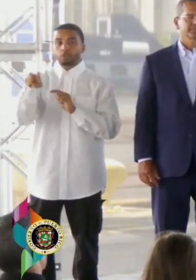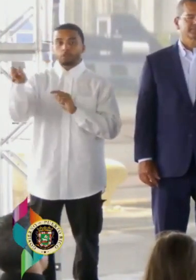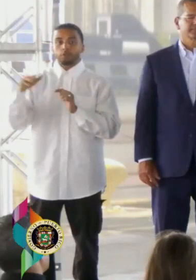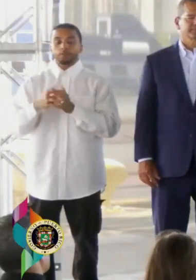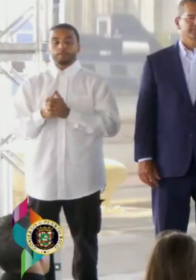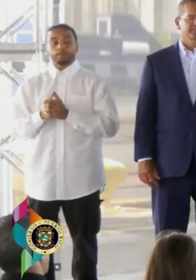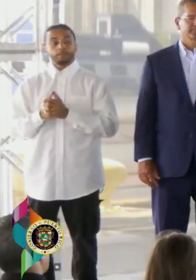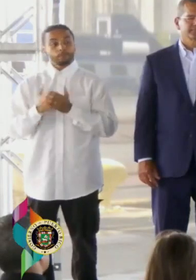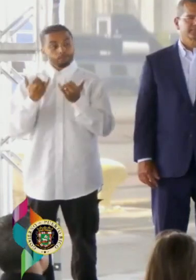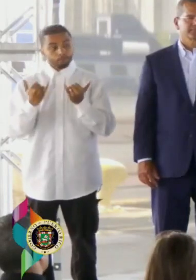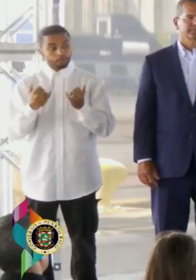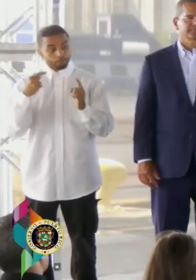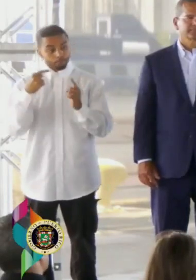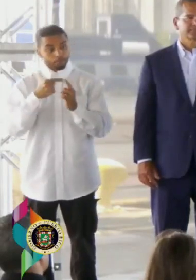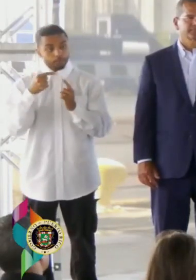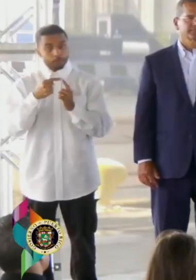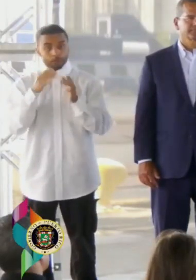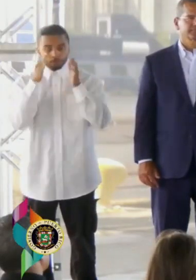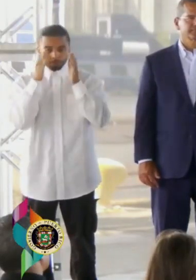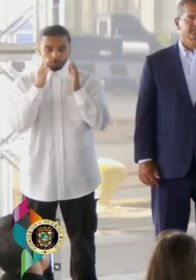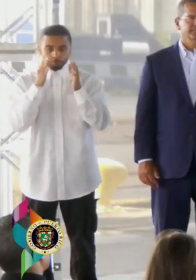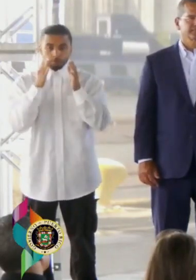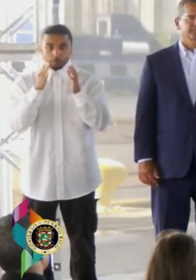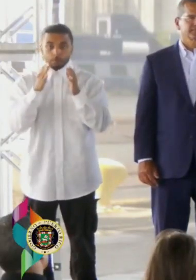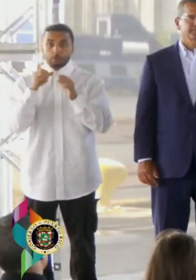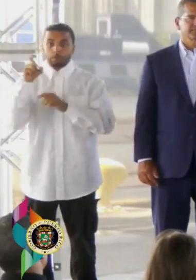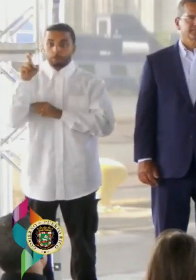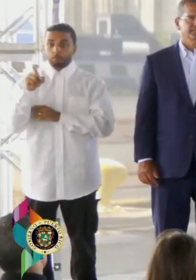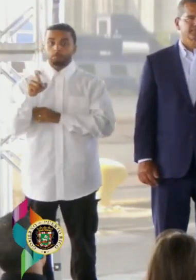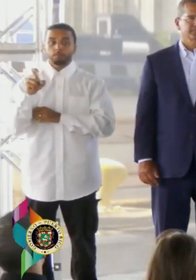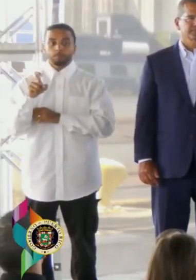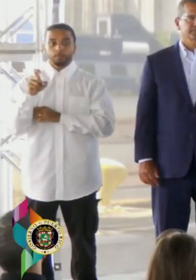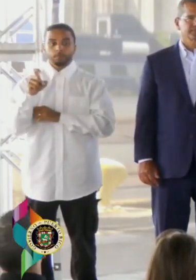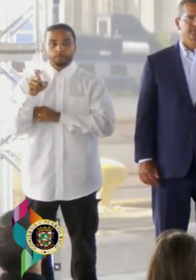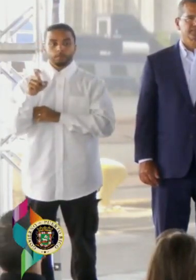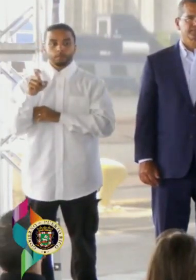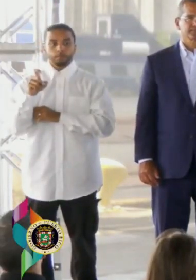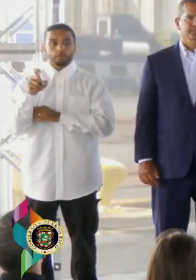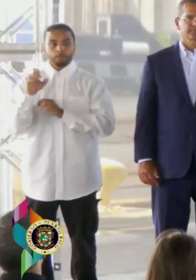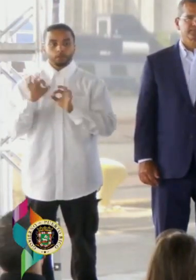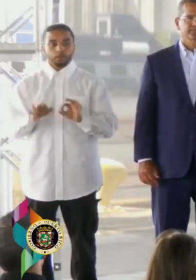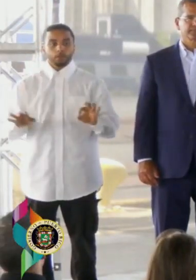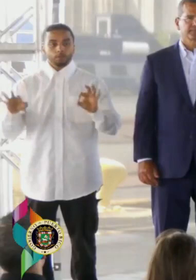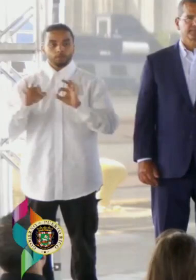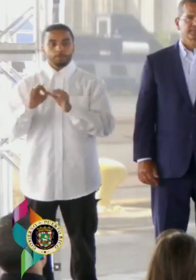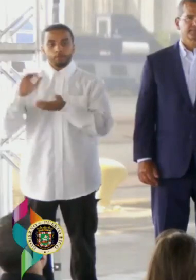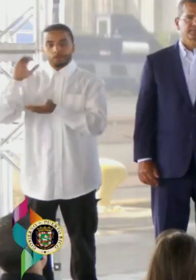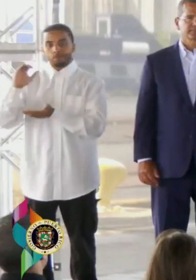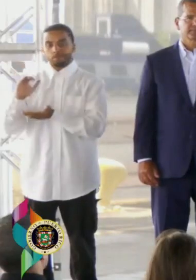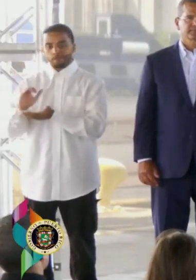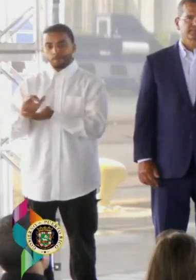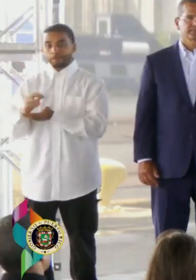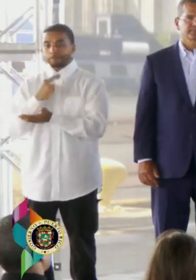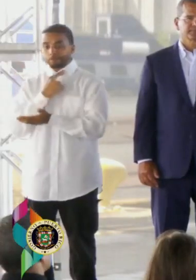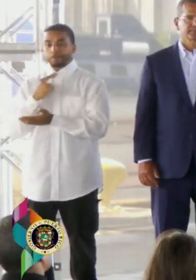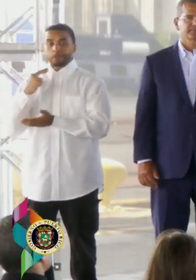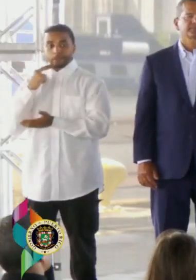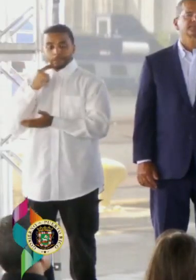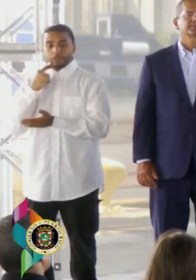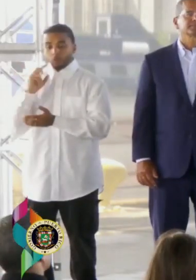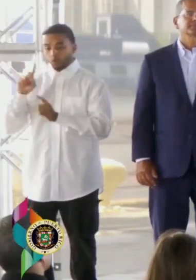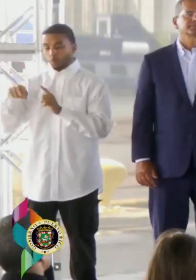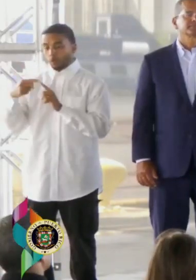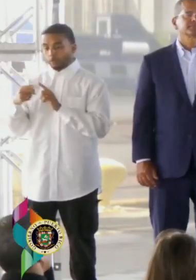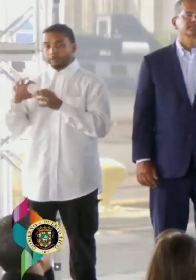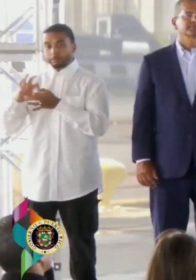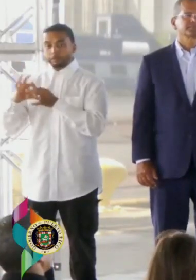particularmente también a atender esa necesidad tan importante y mitigar todos esos riesgos asociados a cuando la cadena de suministro se ve